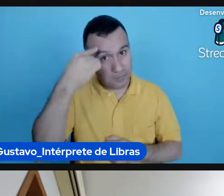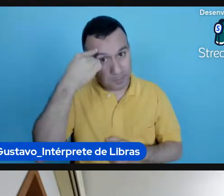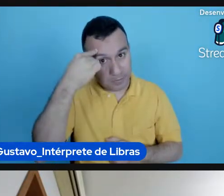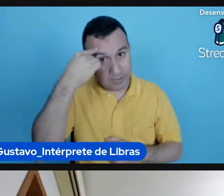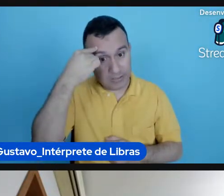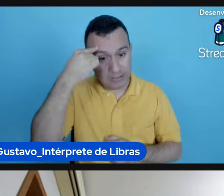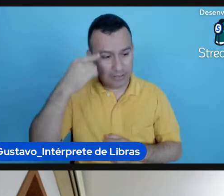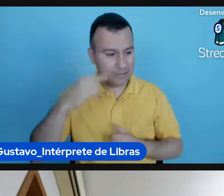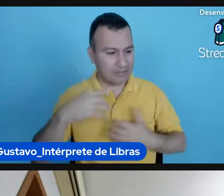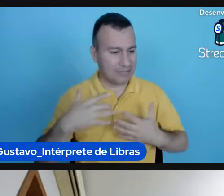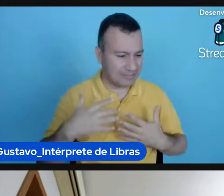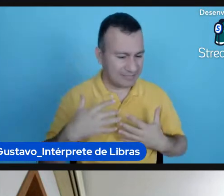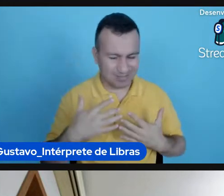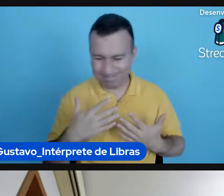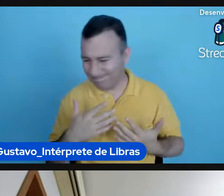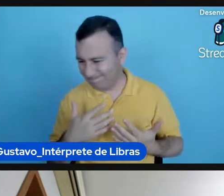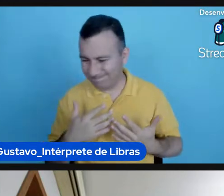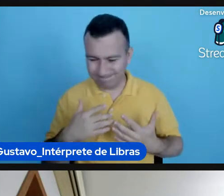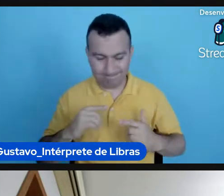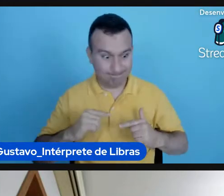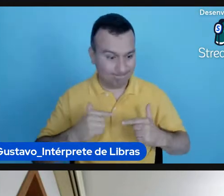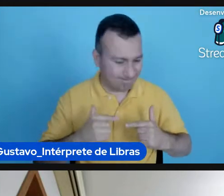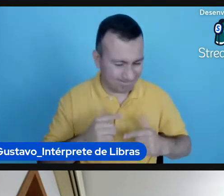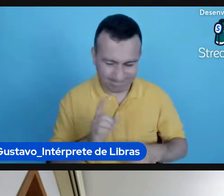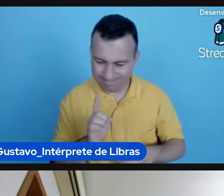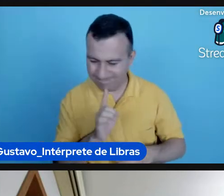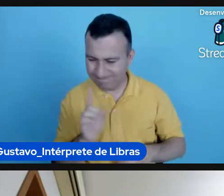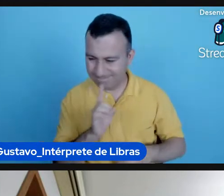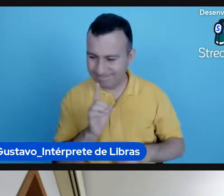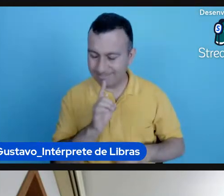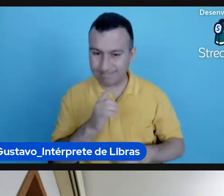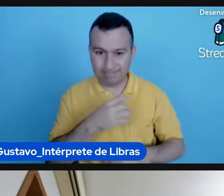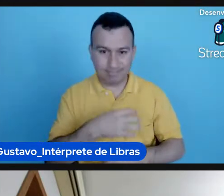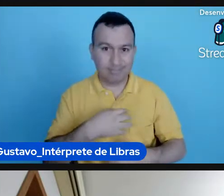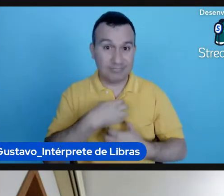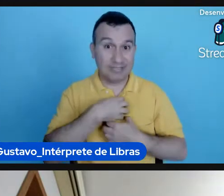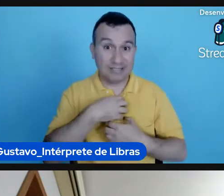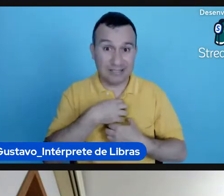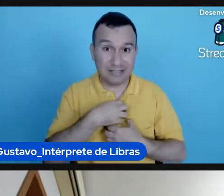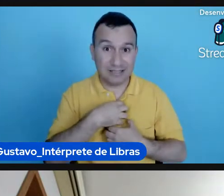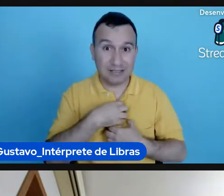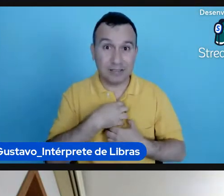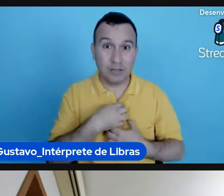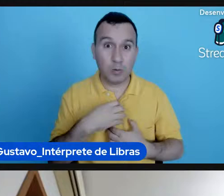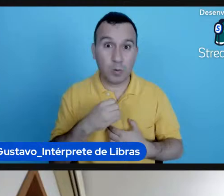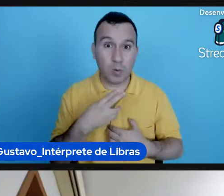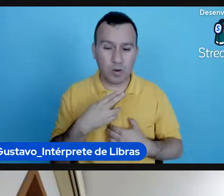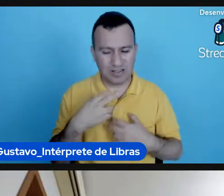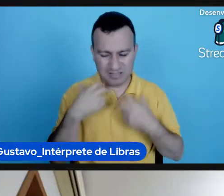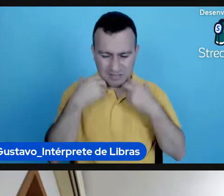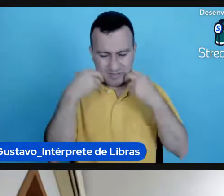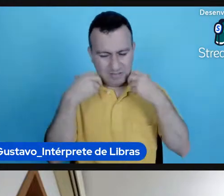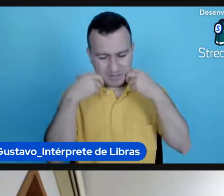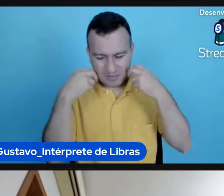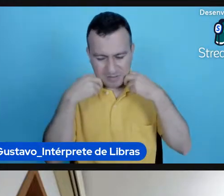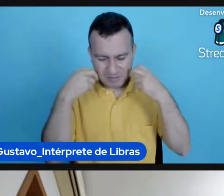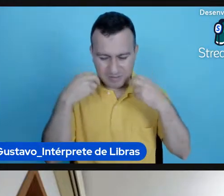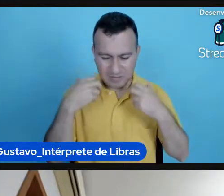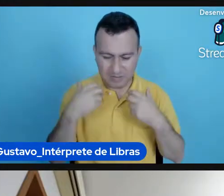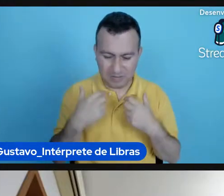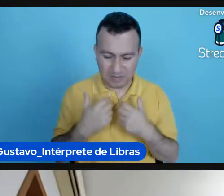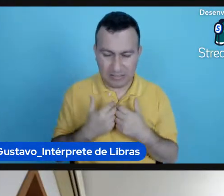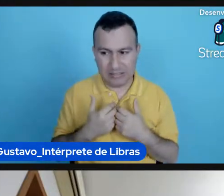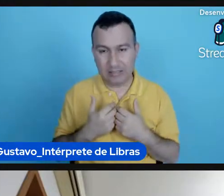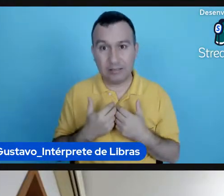de também estar aberto, não ter um preconceito de será que aquela pessoa pode